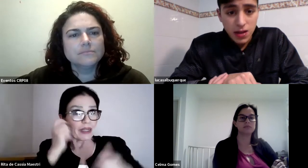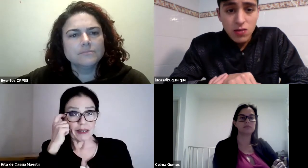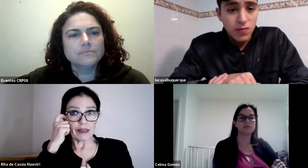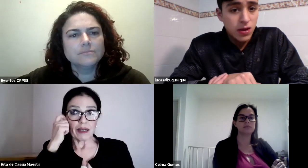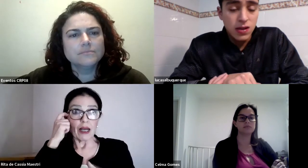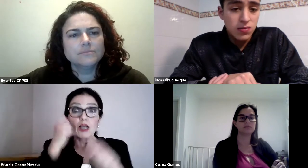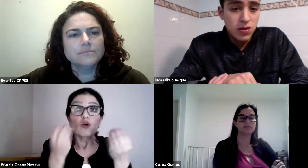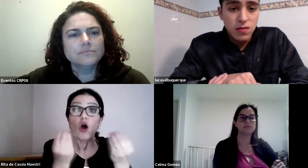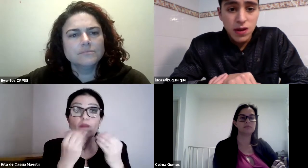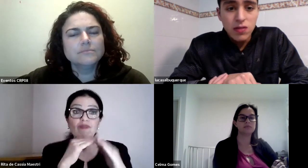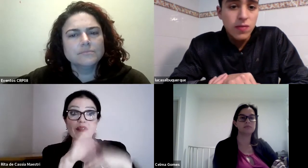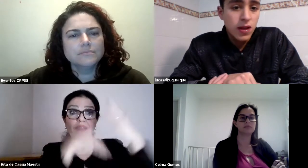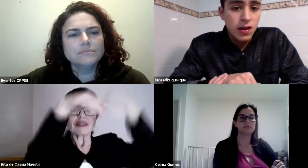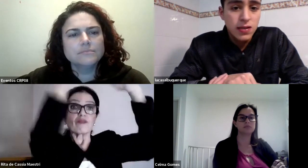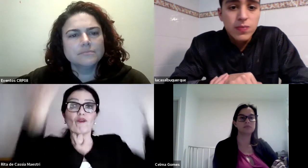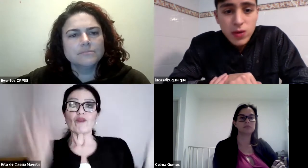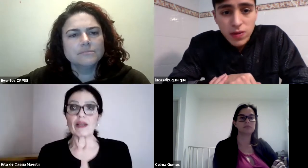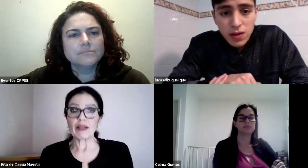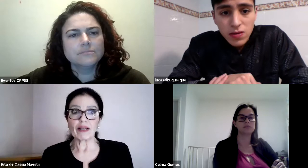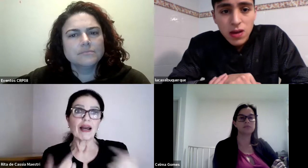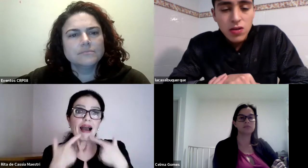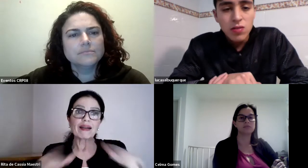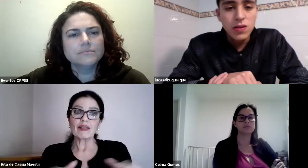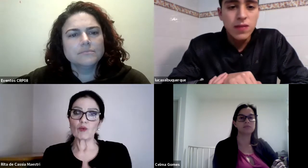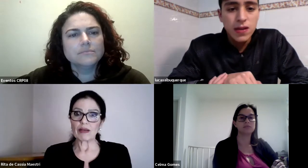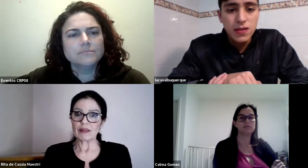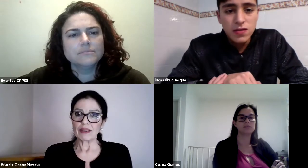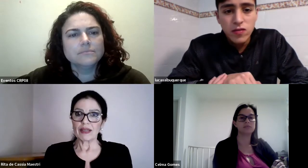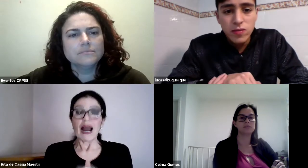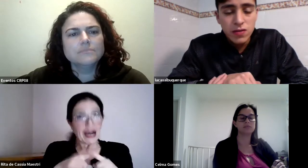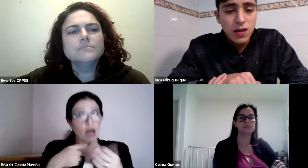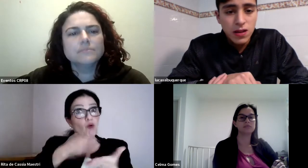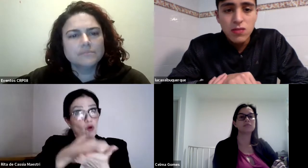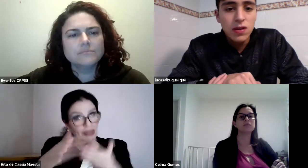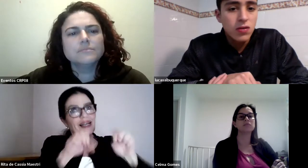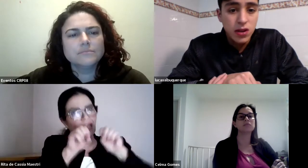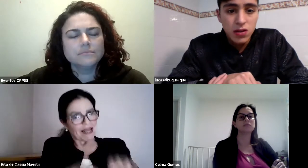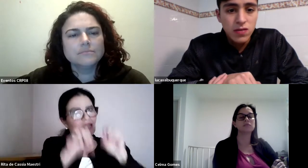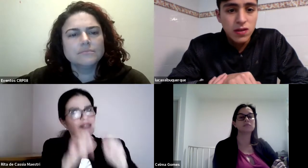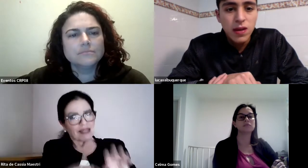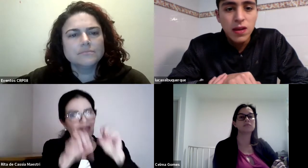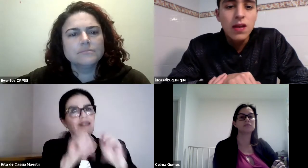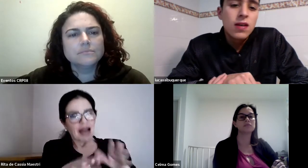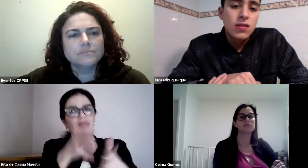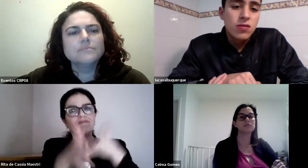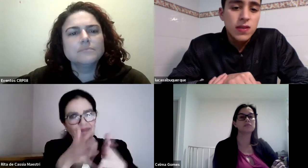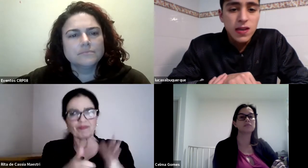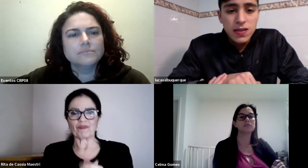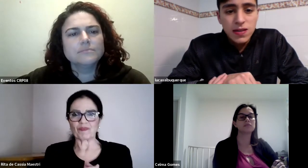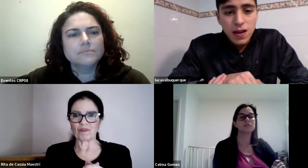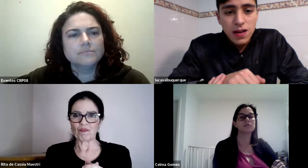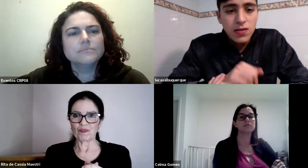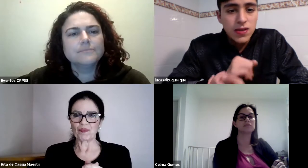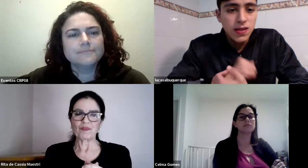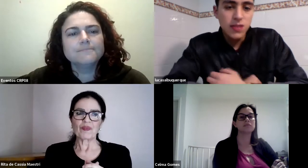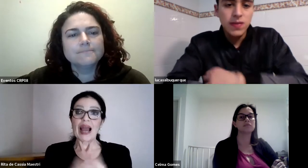da língua, porque eles não tinham uma língua, porque era proibido, e como trabalhar esse desenvolvimento da língua cognitiva também. Então, comecei a